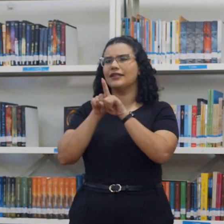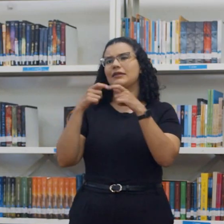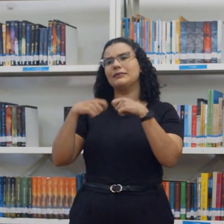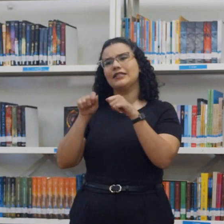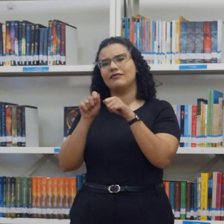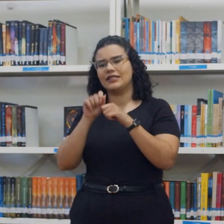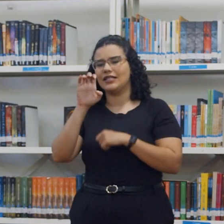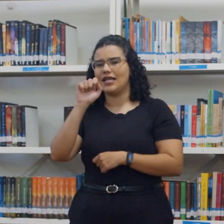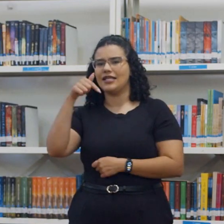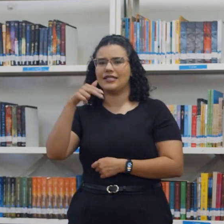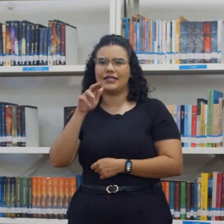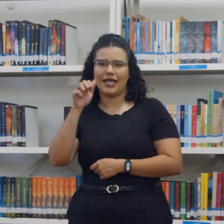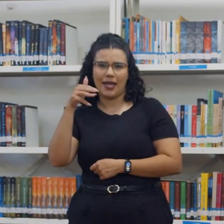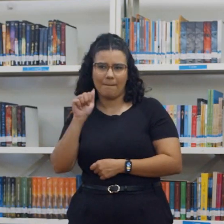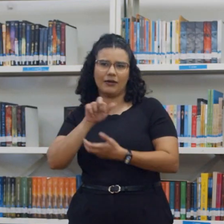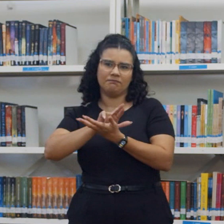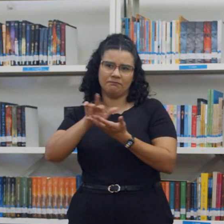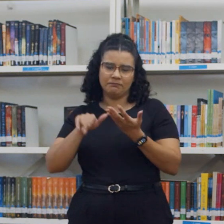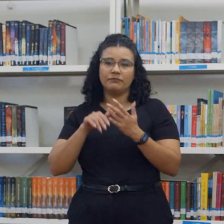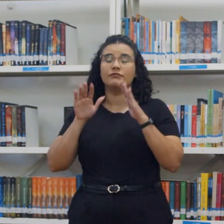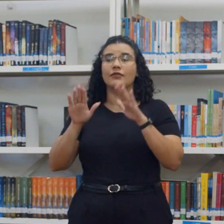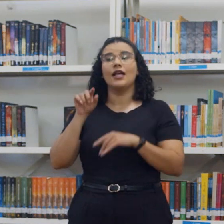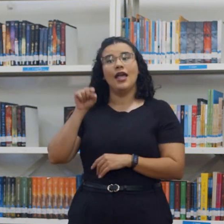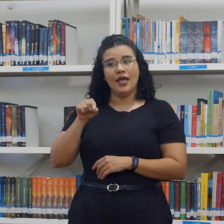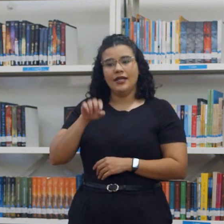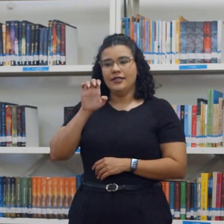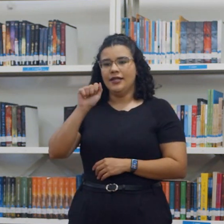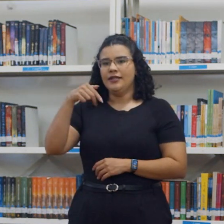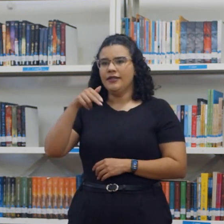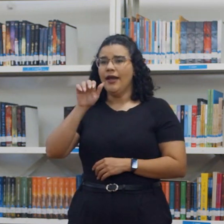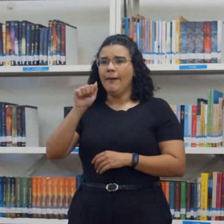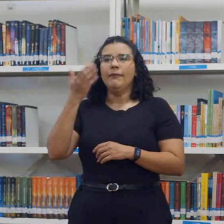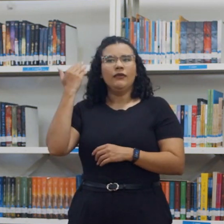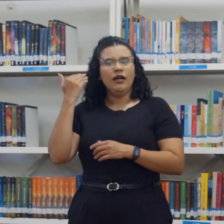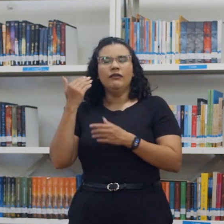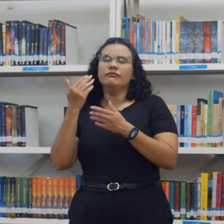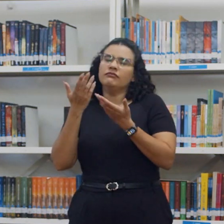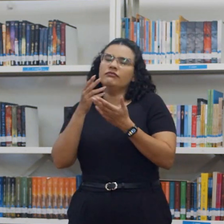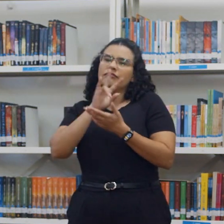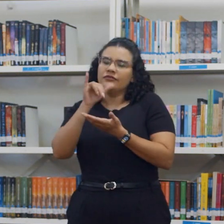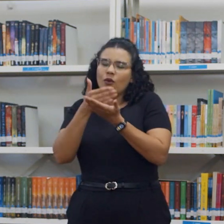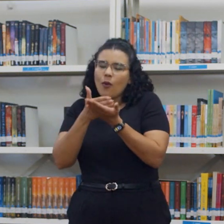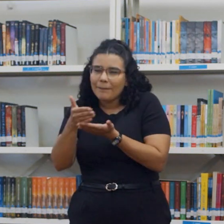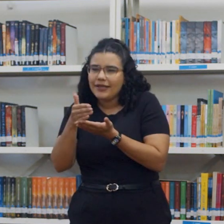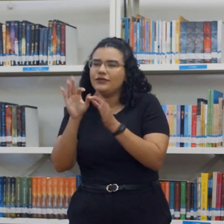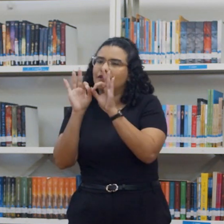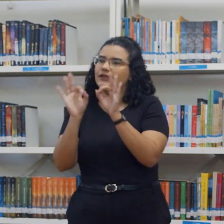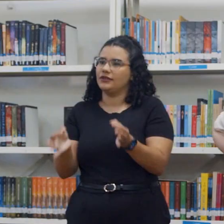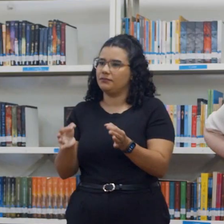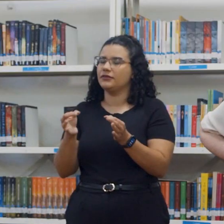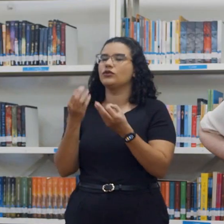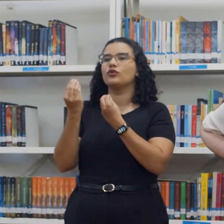esquemas, enfim. Esse esquema, ele vai ser muito simples no começo. Vocês vão falar assim,